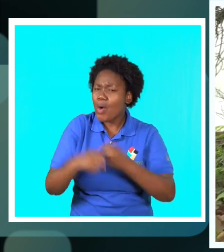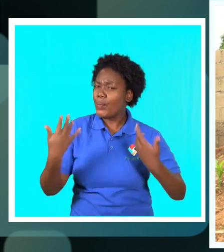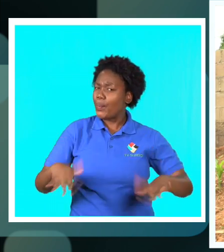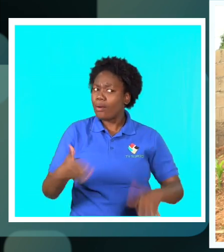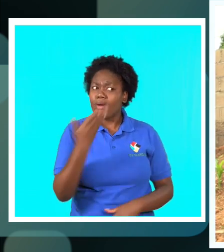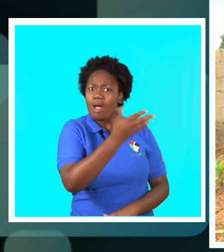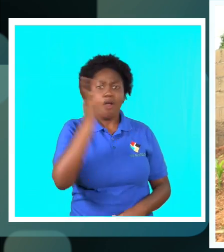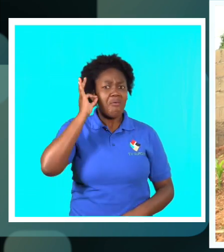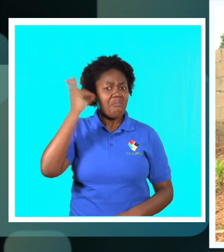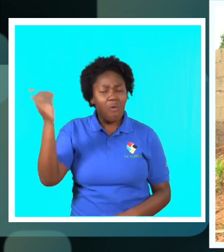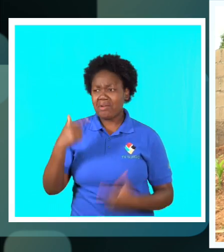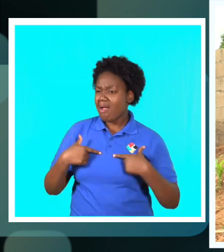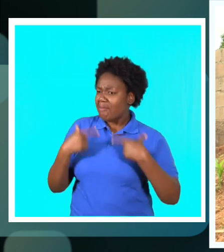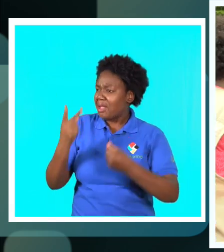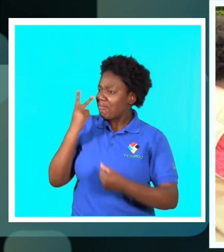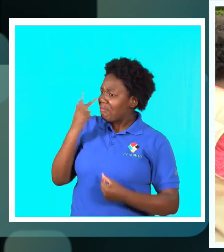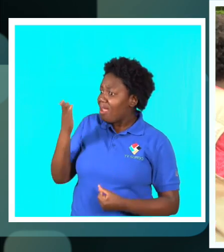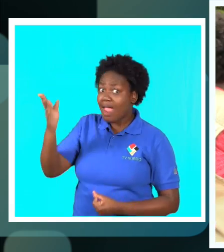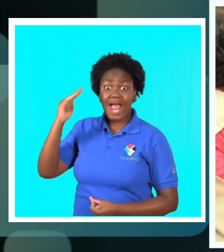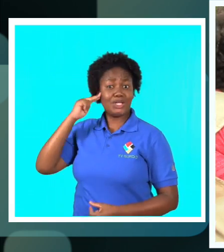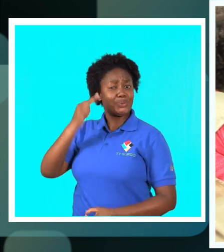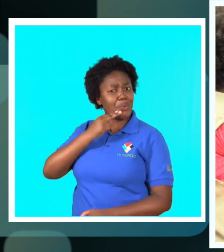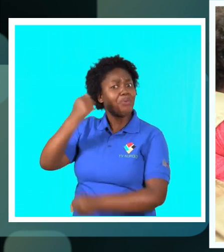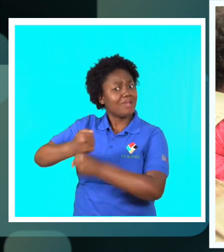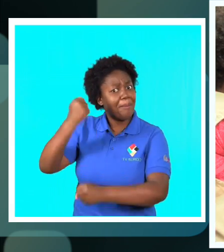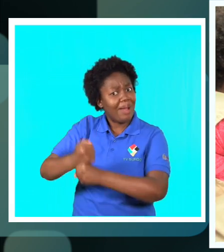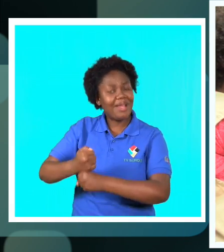O maior desejo dela é ver Fátima empregada.